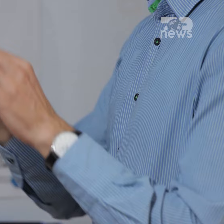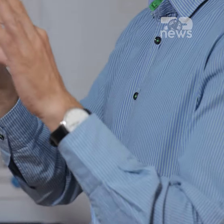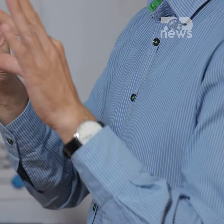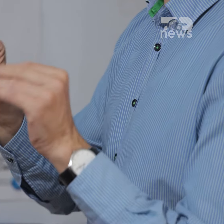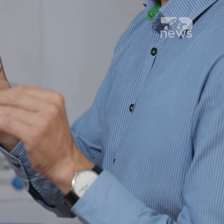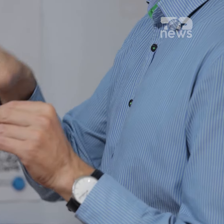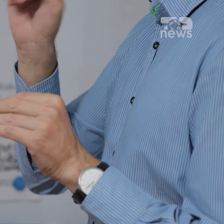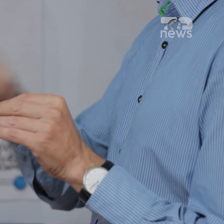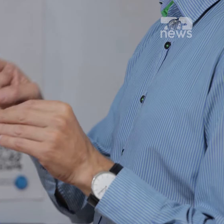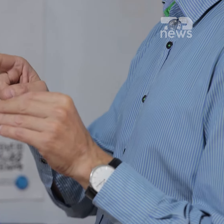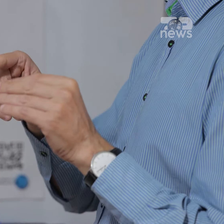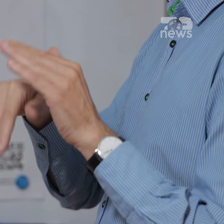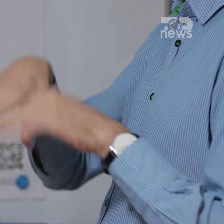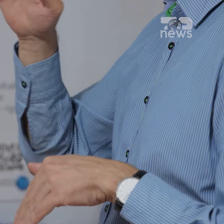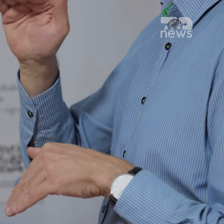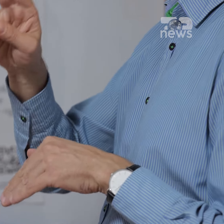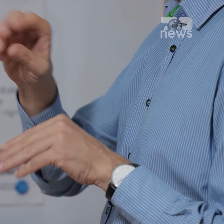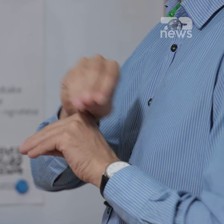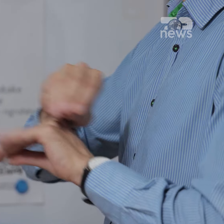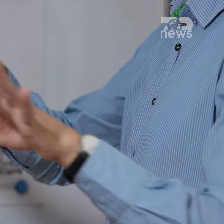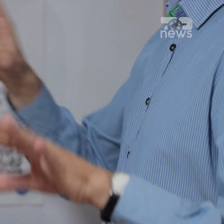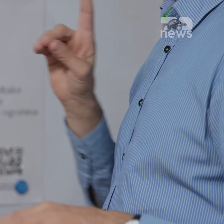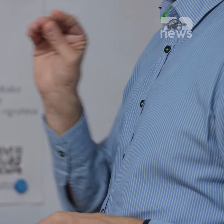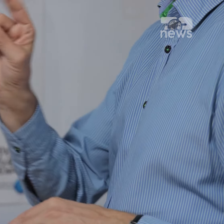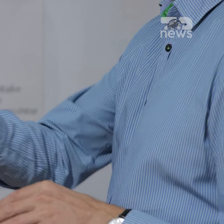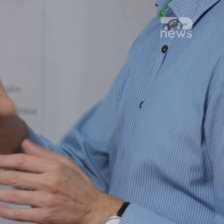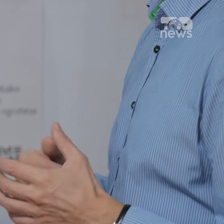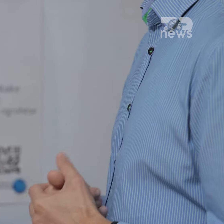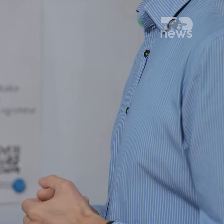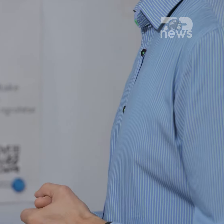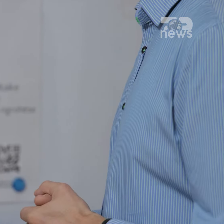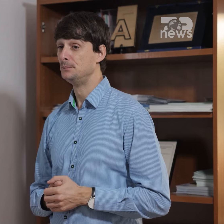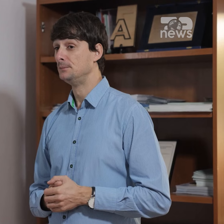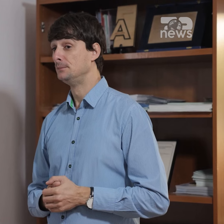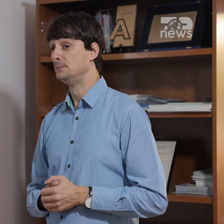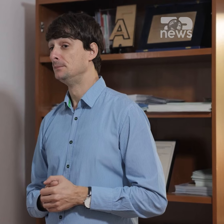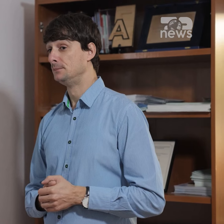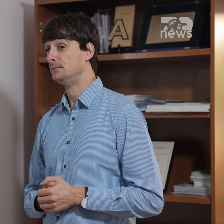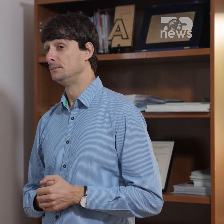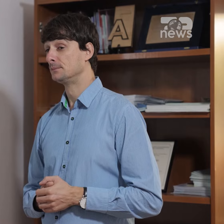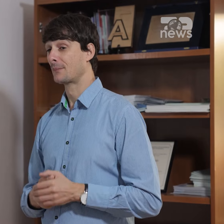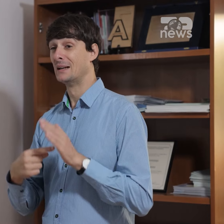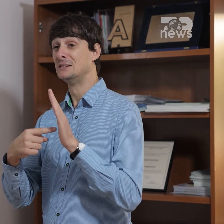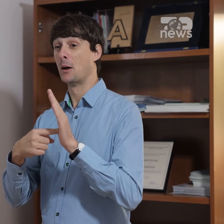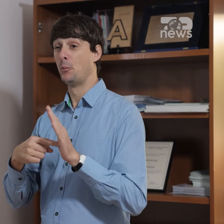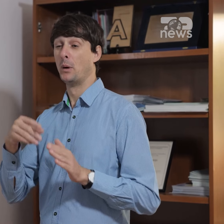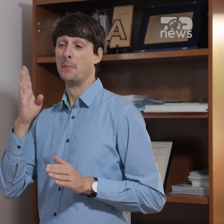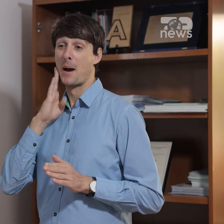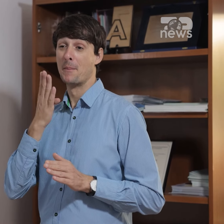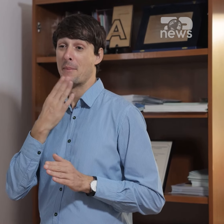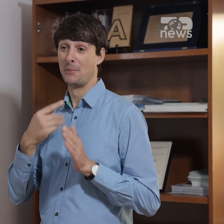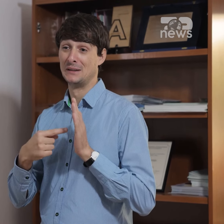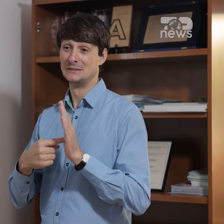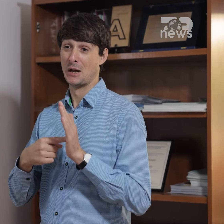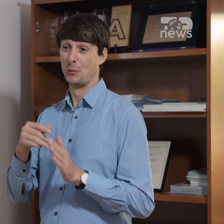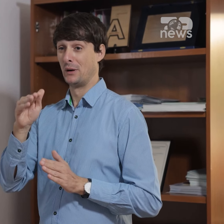grupin e interpretëve po vazhdojmë të trajnojmë dhe rritjen e cilësisë së tyre, kështu që mendoj duhet të shtrihet në të